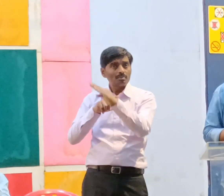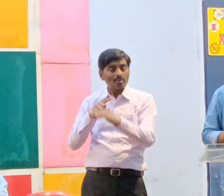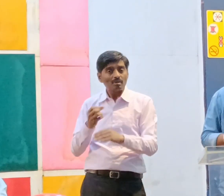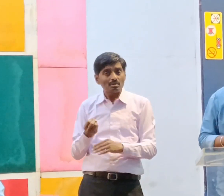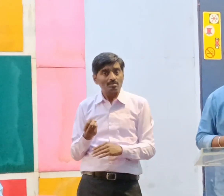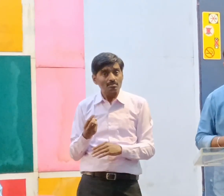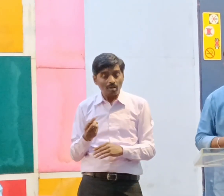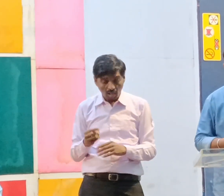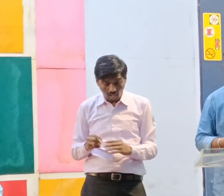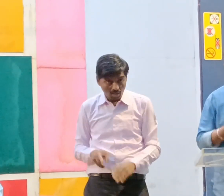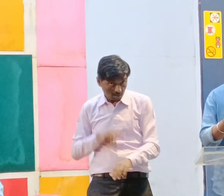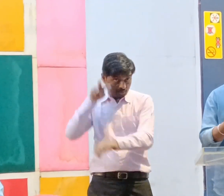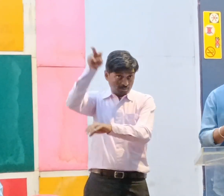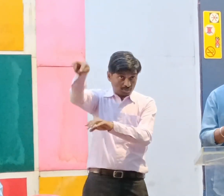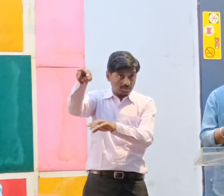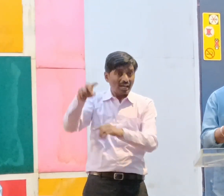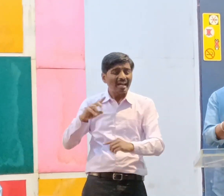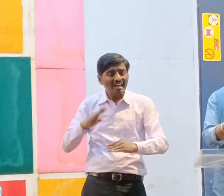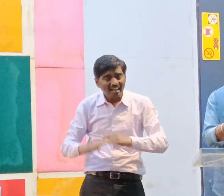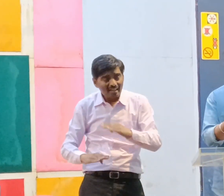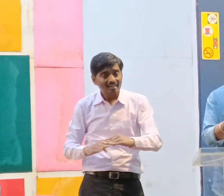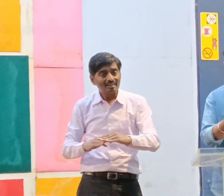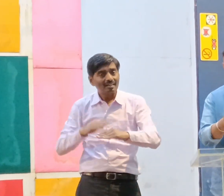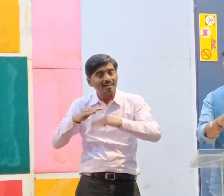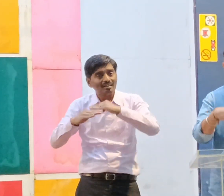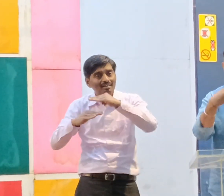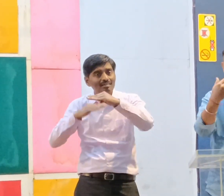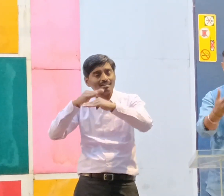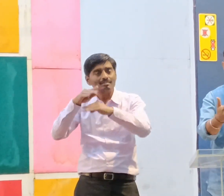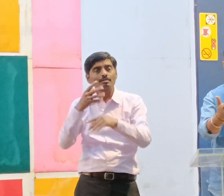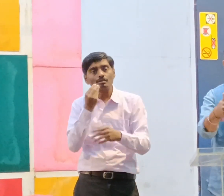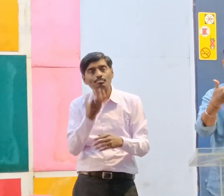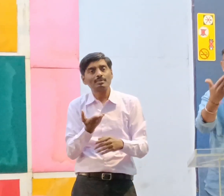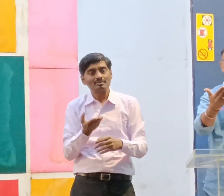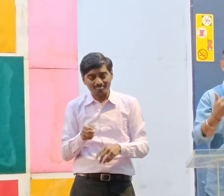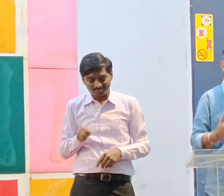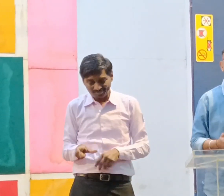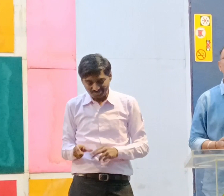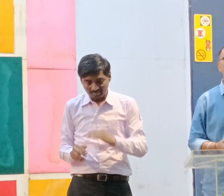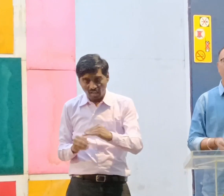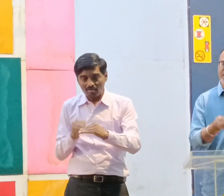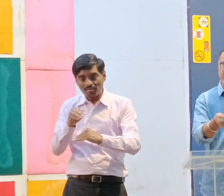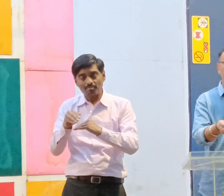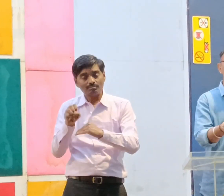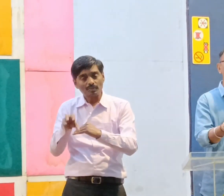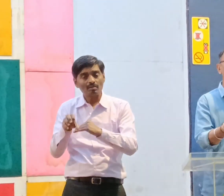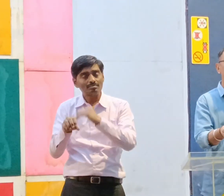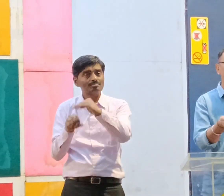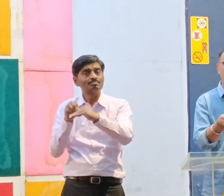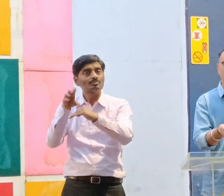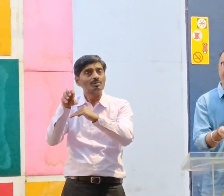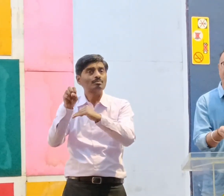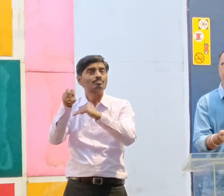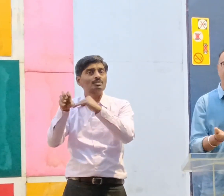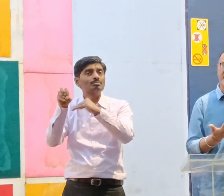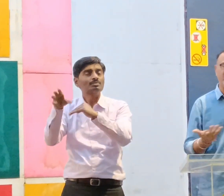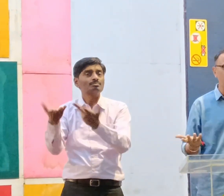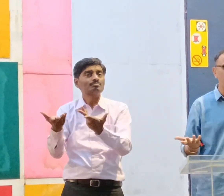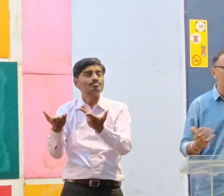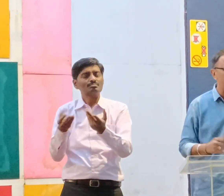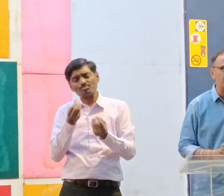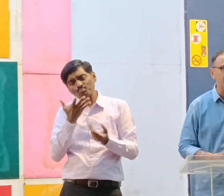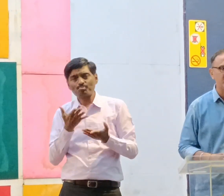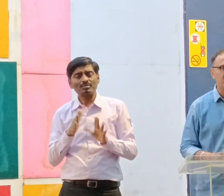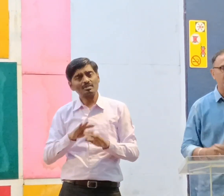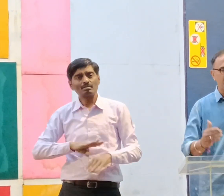પગથિયા એકી સાથે ચડશું એક પગથિયું ચડશું બીજું ચડશું ત્રીજું ચડશું તો એક પગથિયા સુધી અજવાળું થાય છે